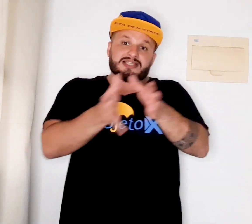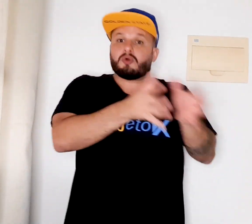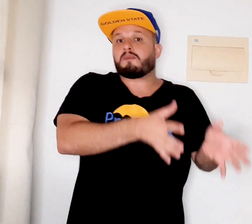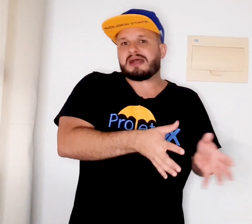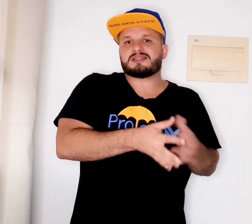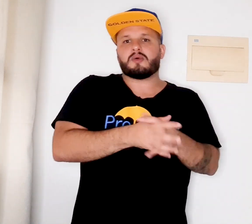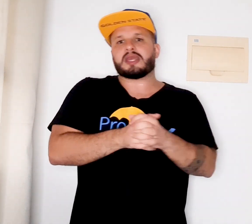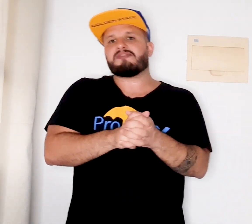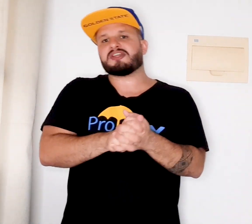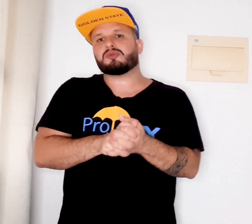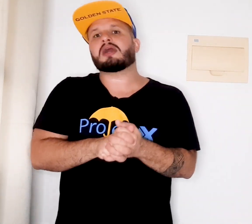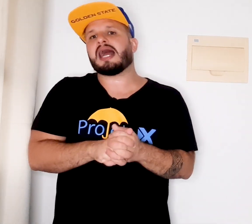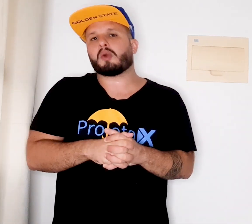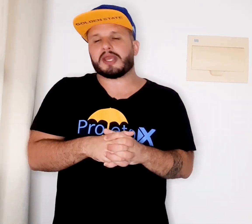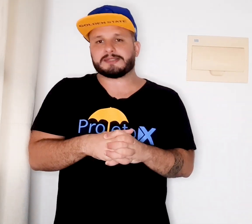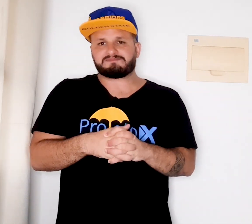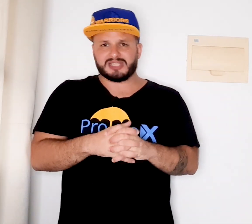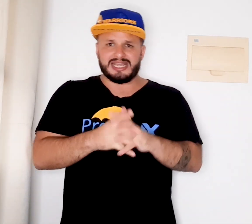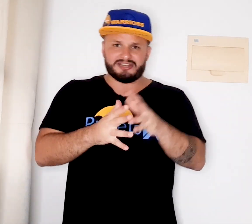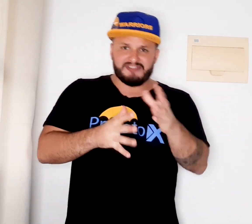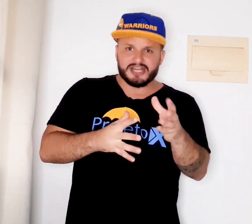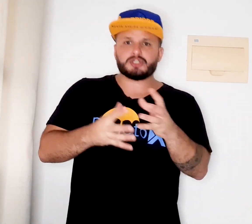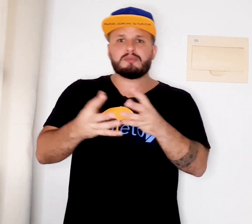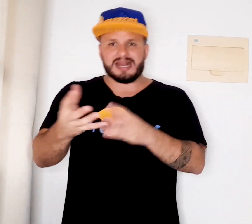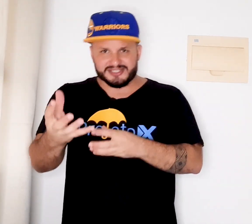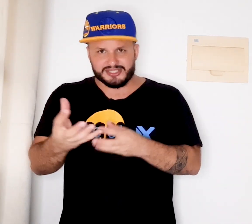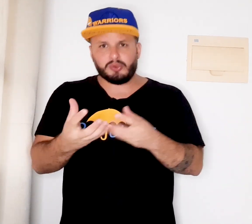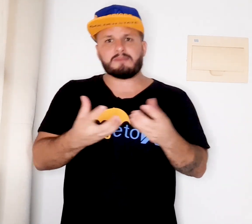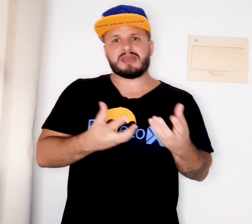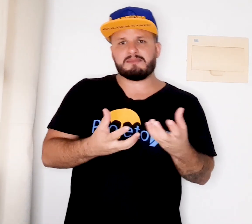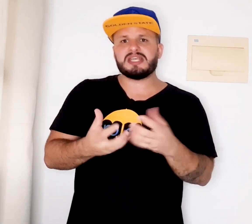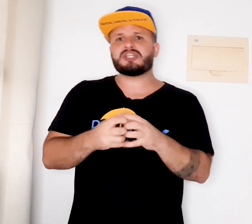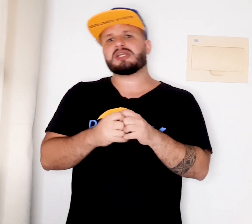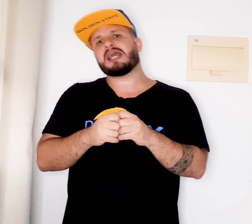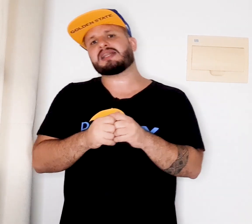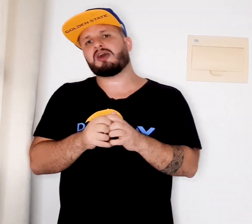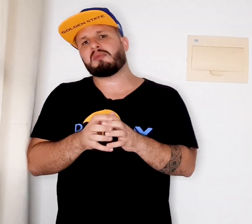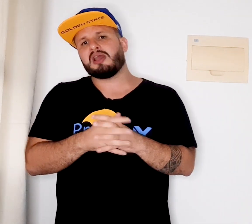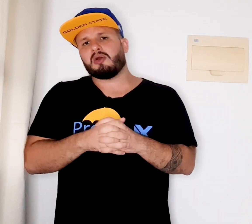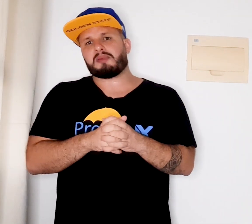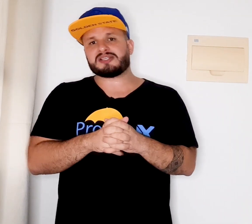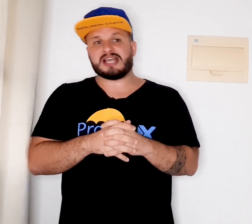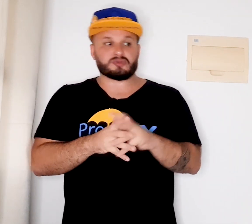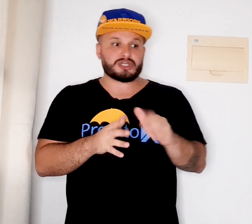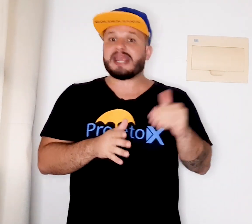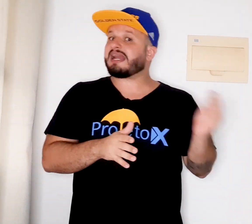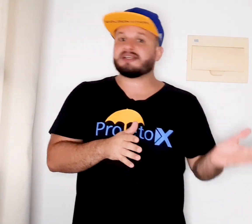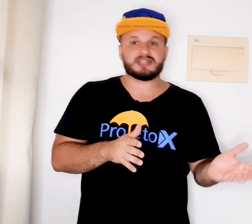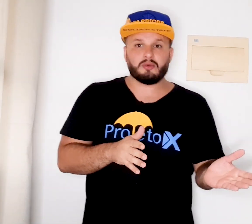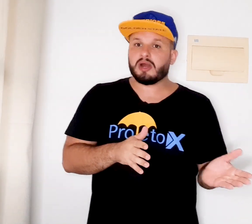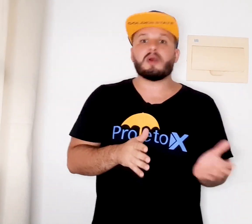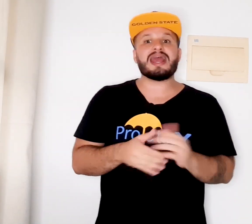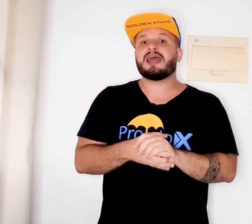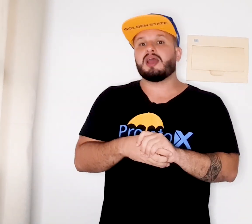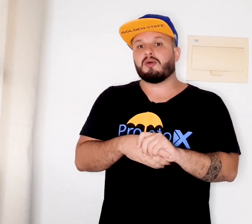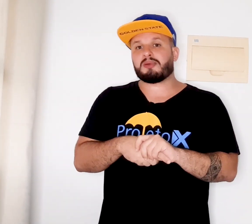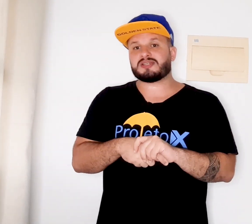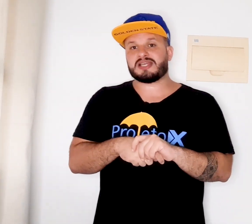essa ocupação que ele fez do cargo aí, diferente do Brasil, que permite, né, até um processo de reeleição, não é um